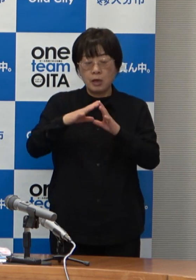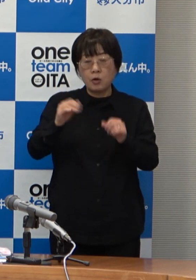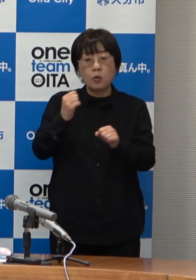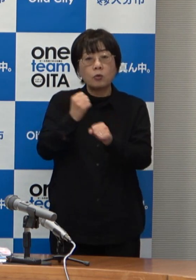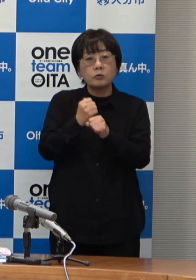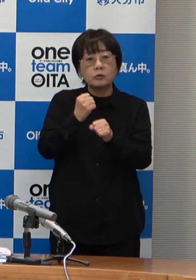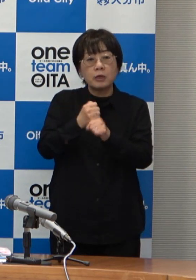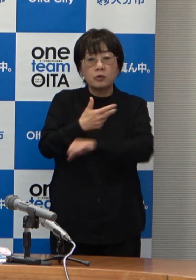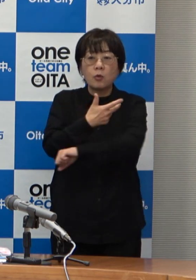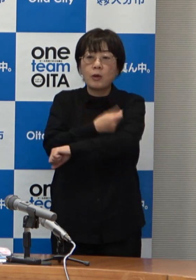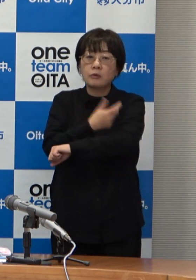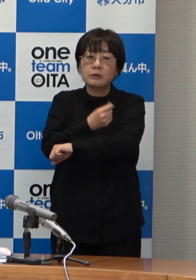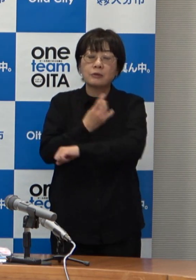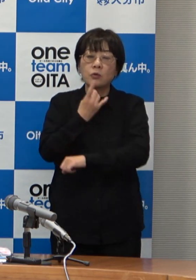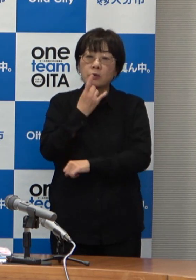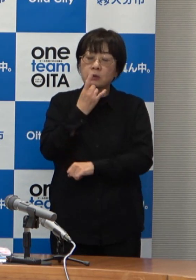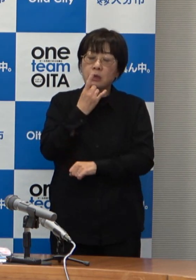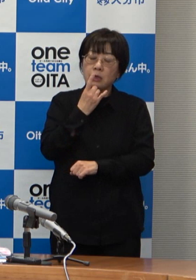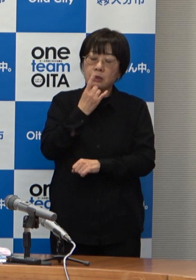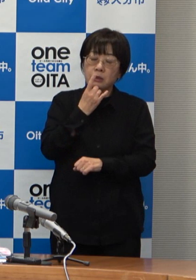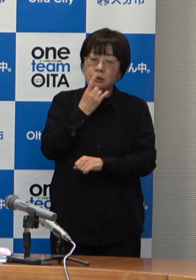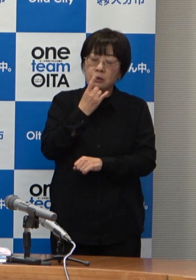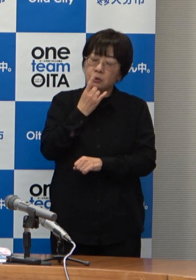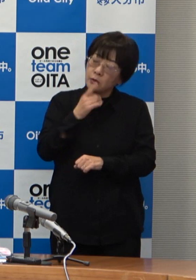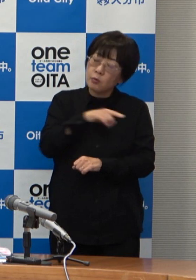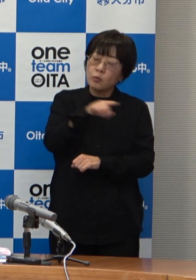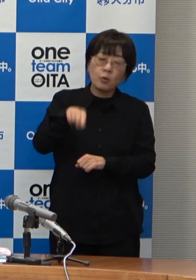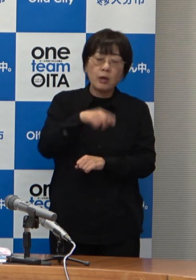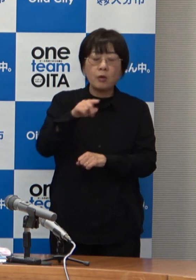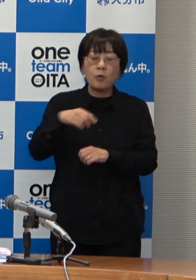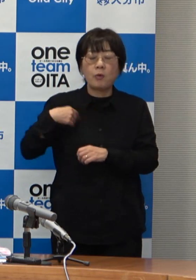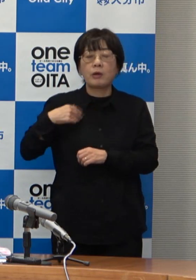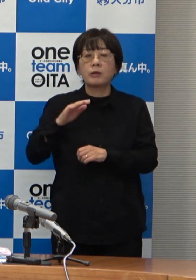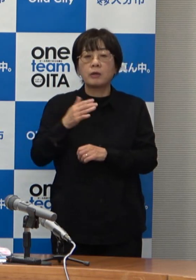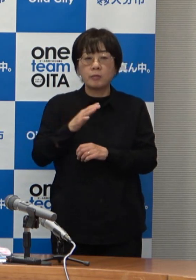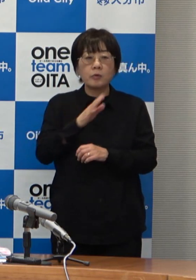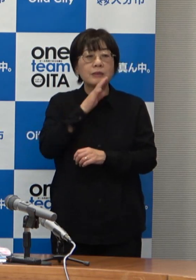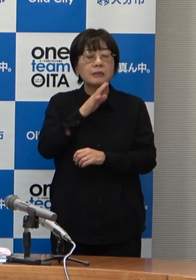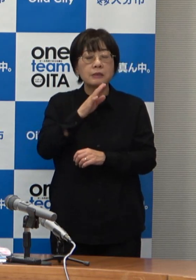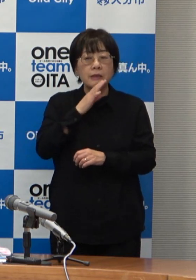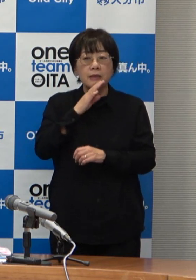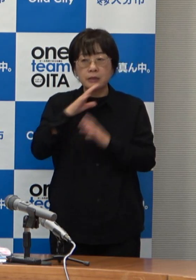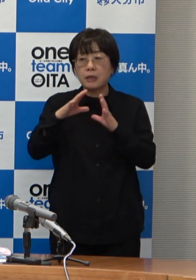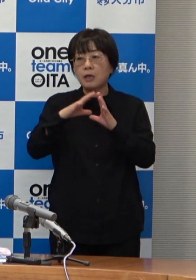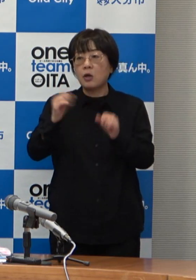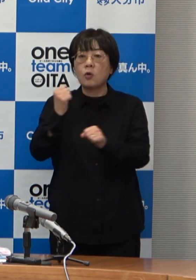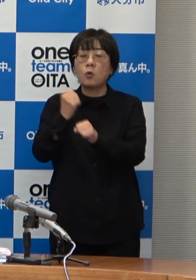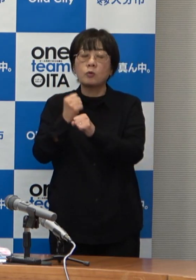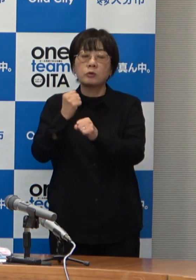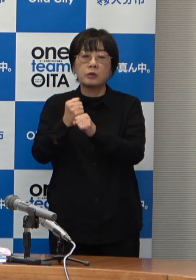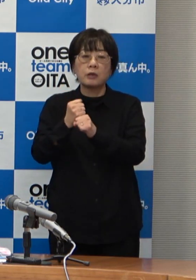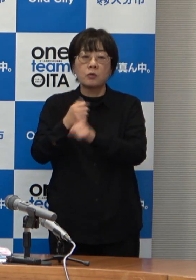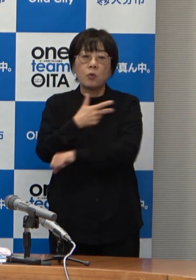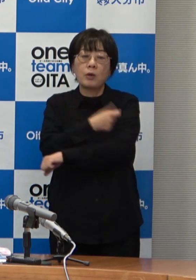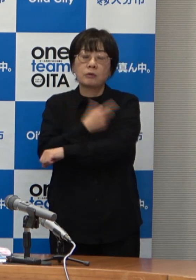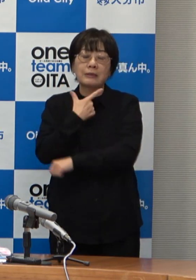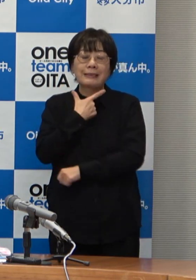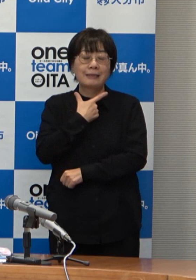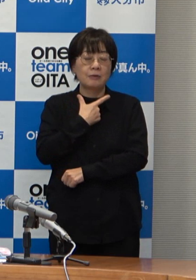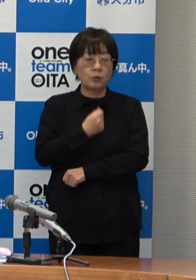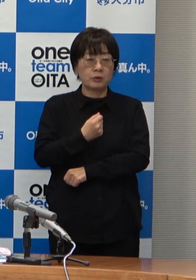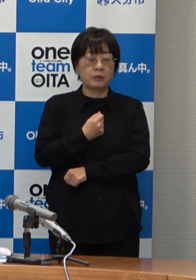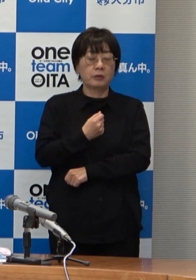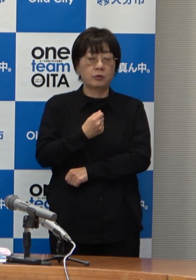か少し分からないところもありますがえ元々国産のものが欲しいという話でありましたのでえ